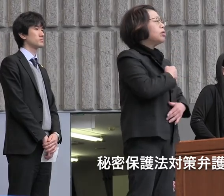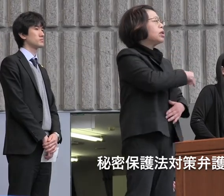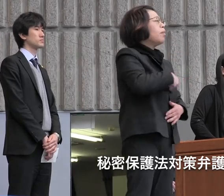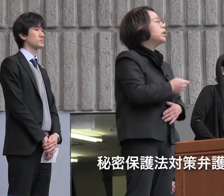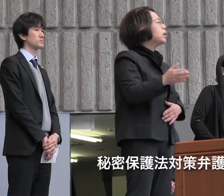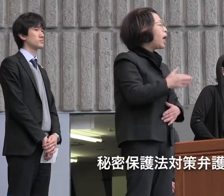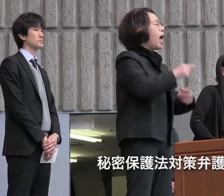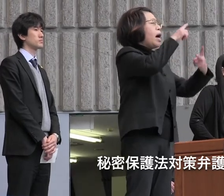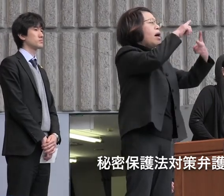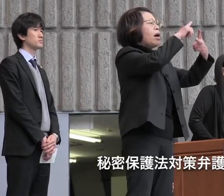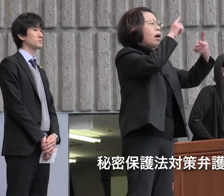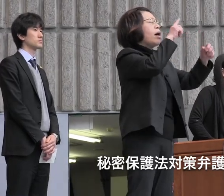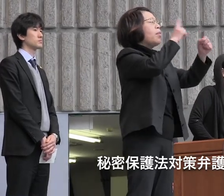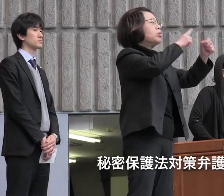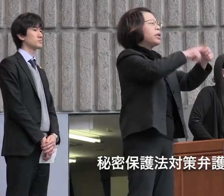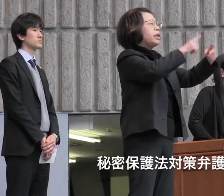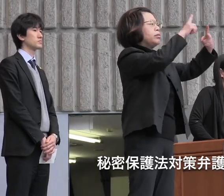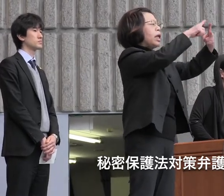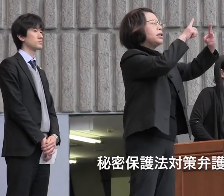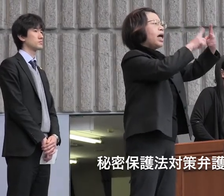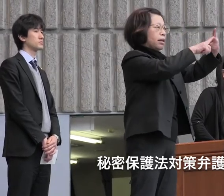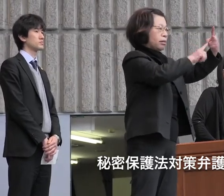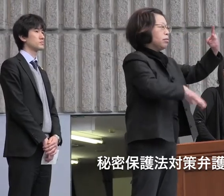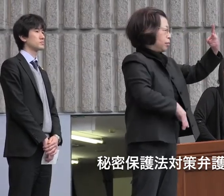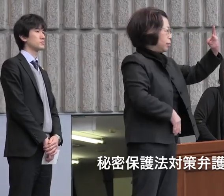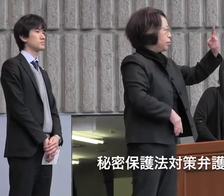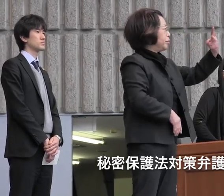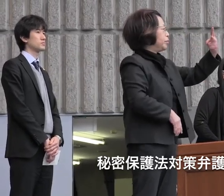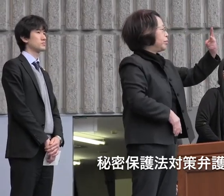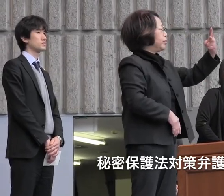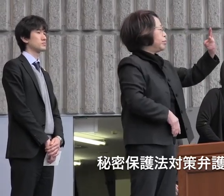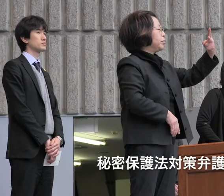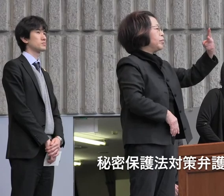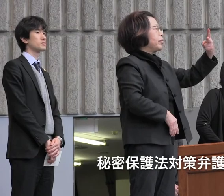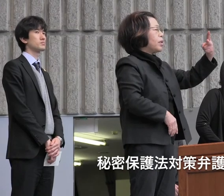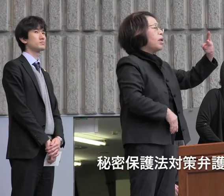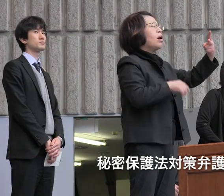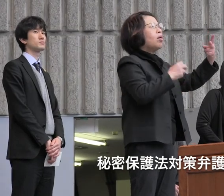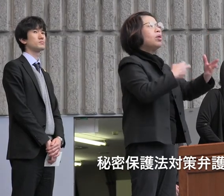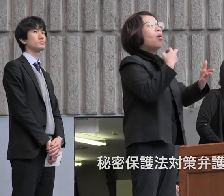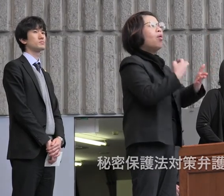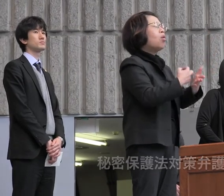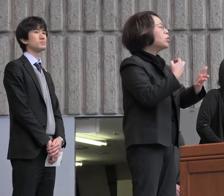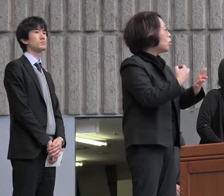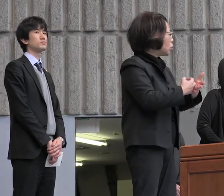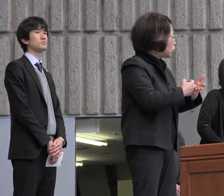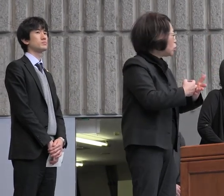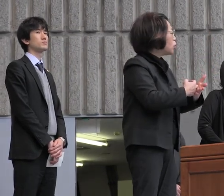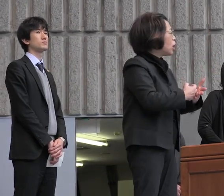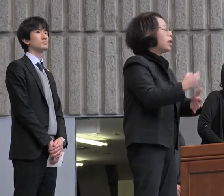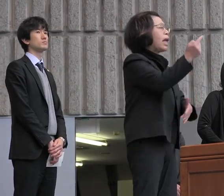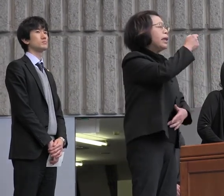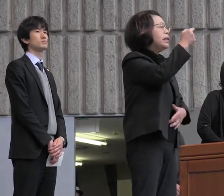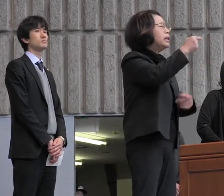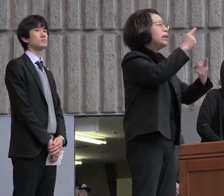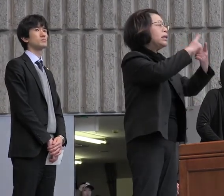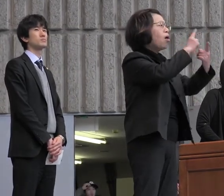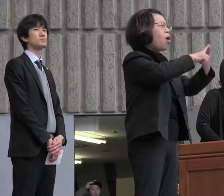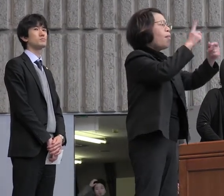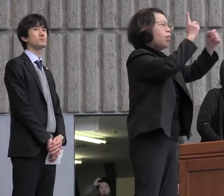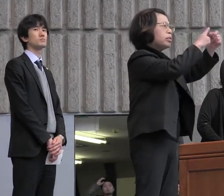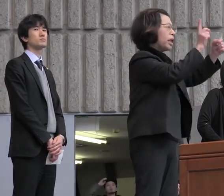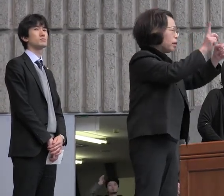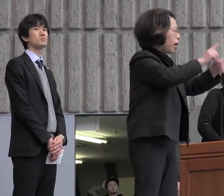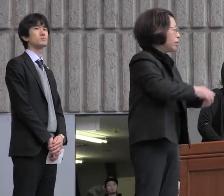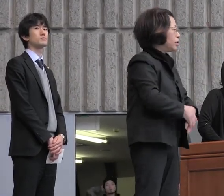から、2つの目的をもとに、結成されました。秘密保護法対策弁護団の第一の目的